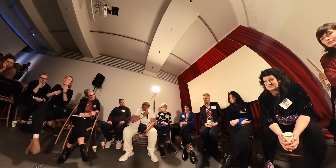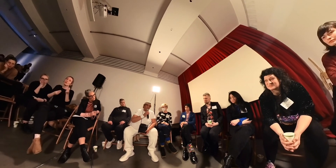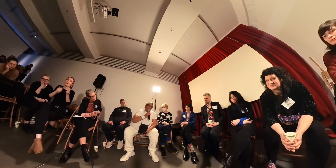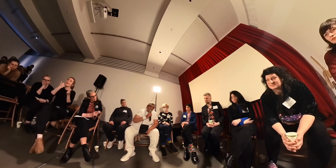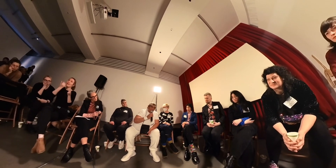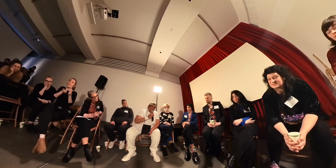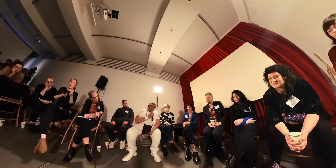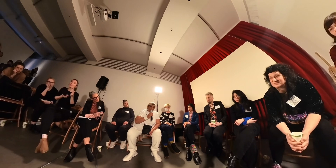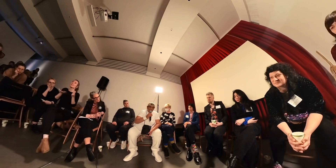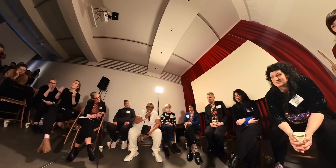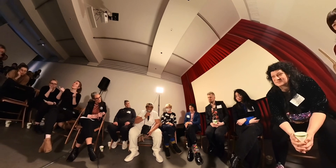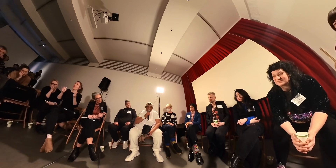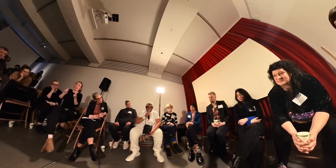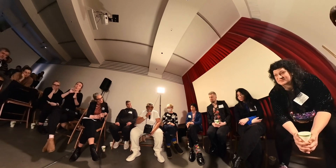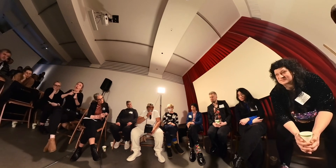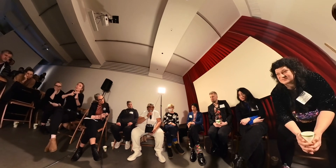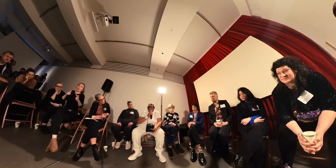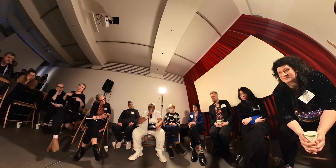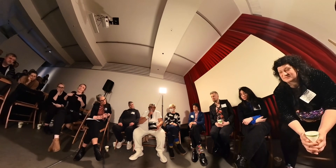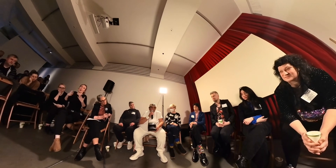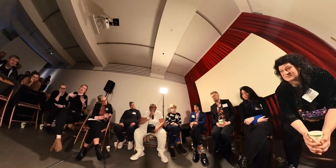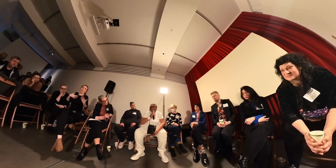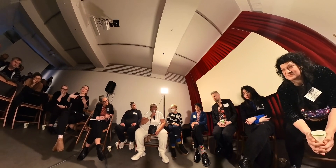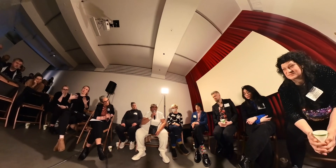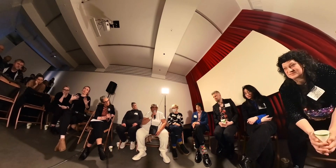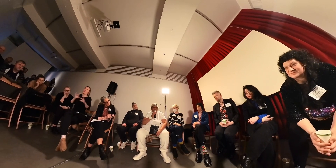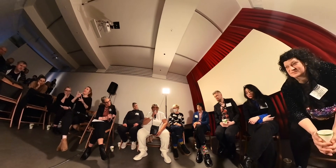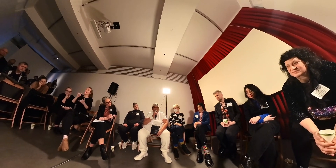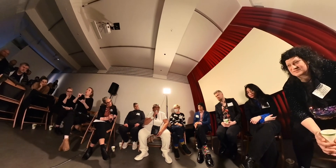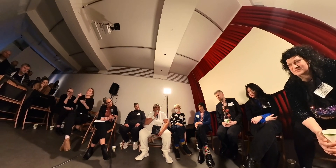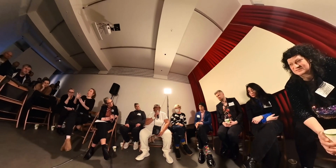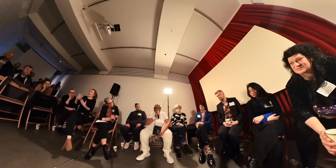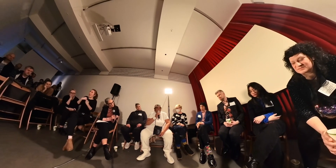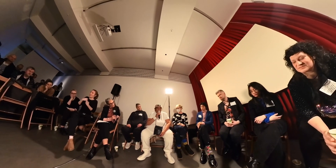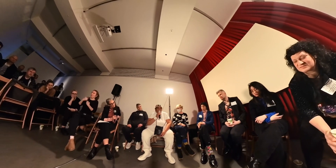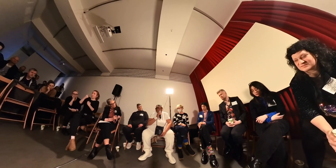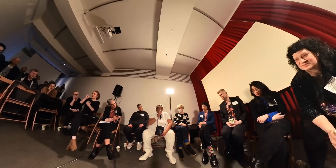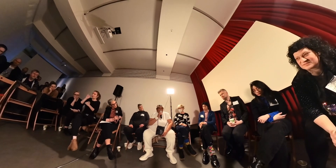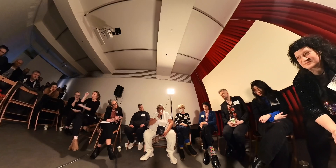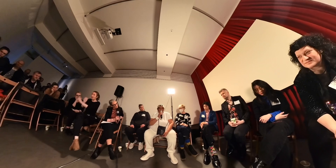A hlavně ten, ano, když vás někdo napadne, tak se musíte bránit.